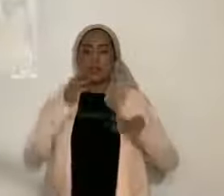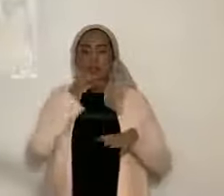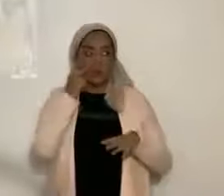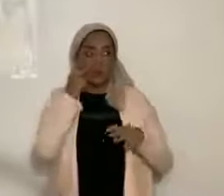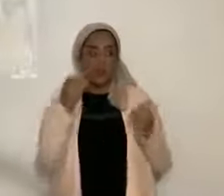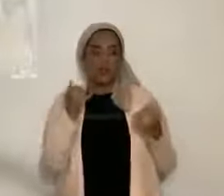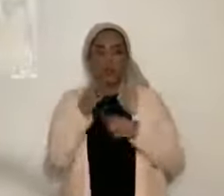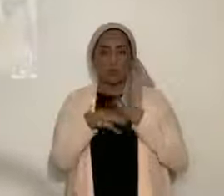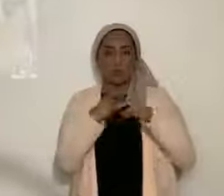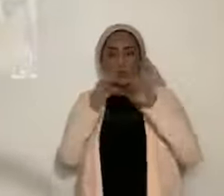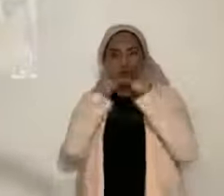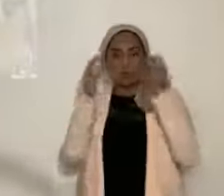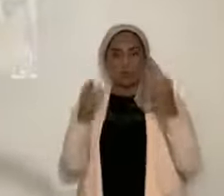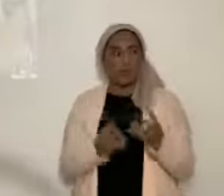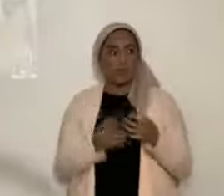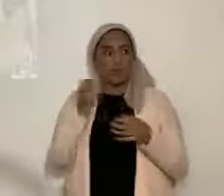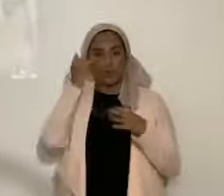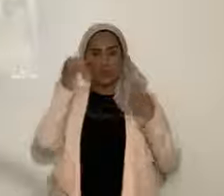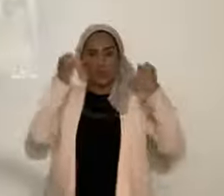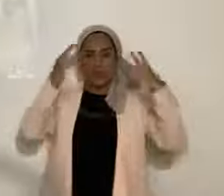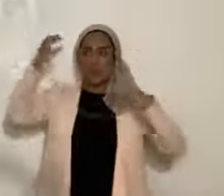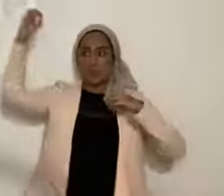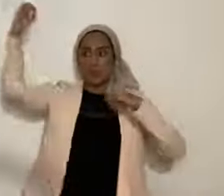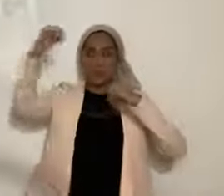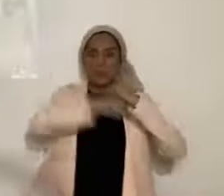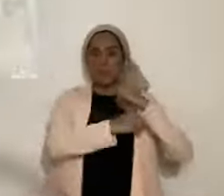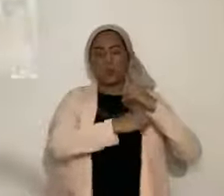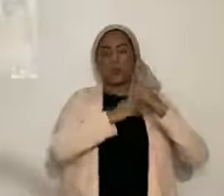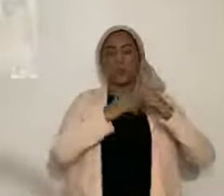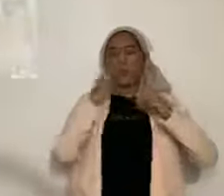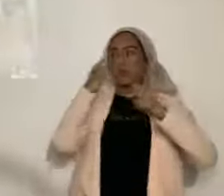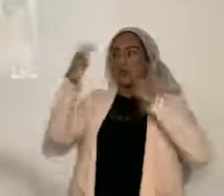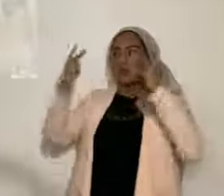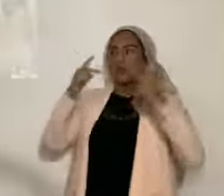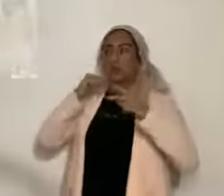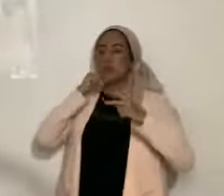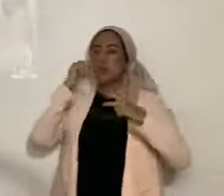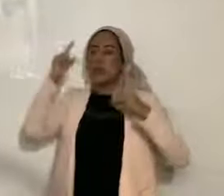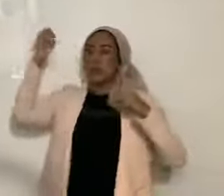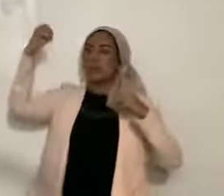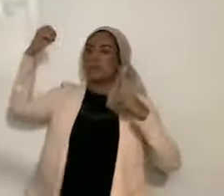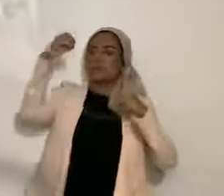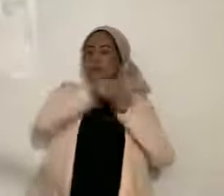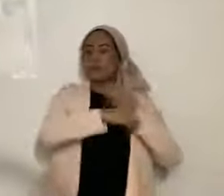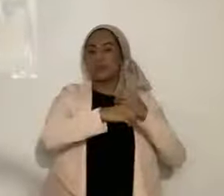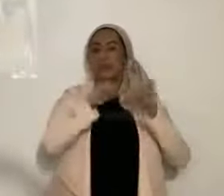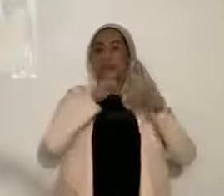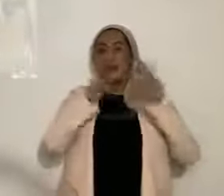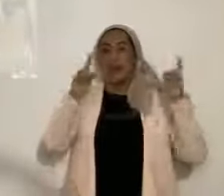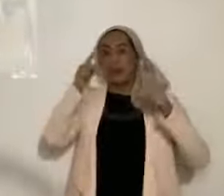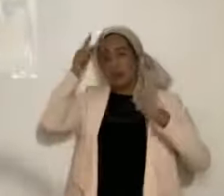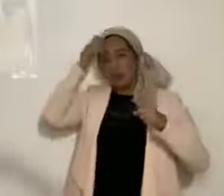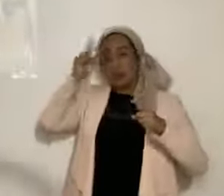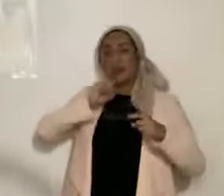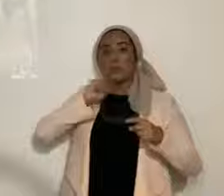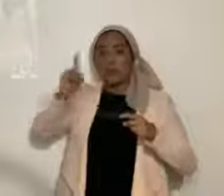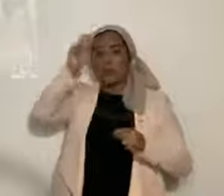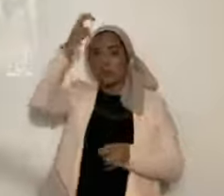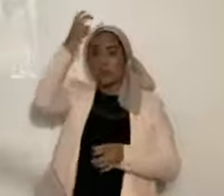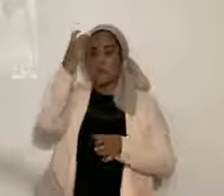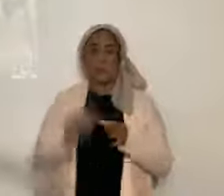cómo están cayendo ya las potestades, por eso tantos meteoritos que se ven, no son tanto meteoritos físicos, sino son demonios que están